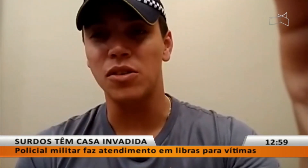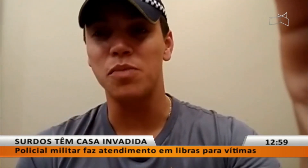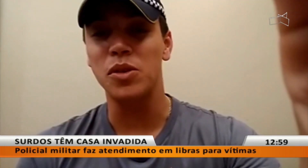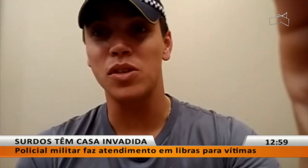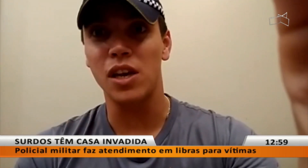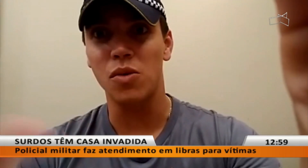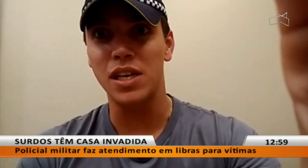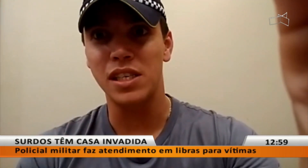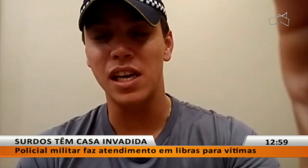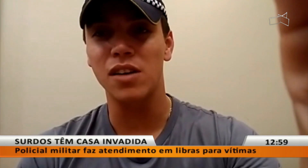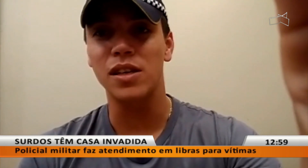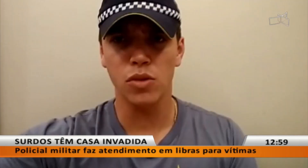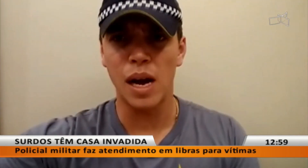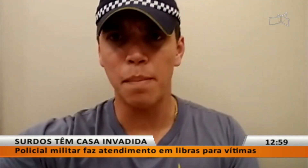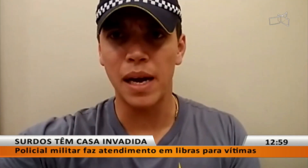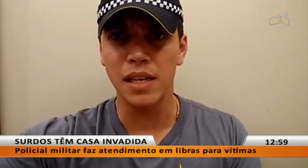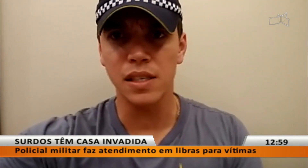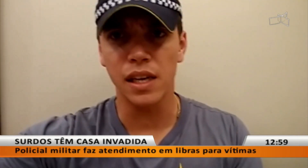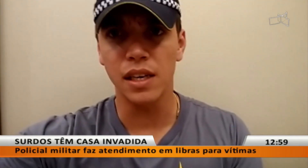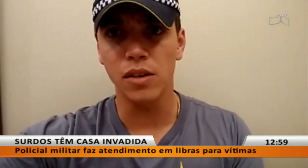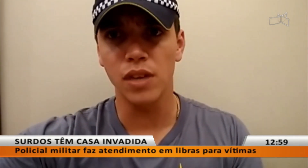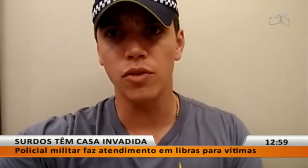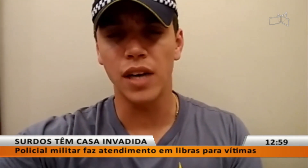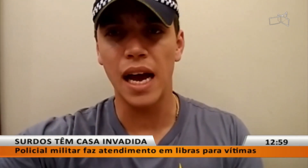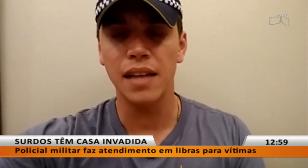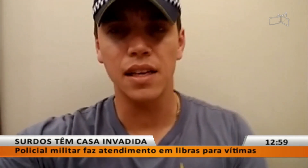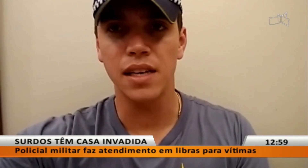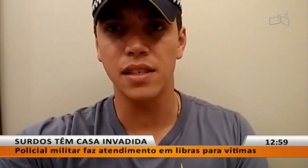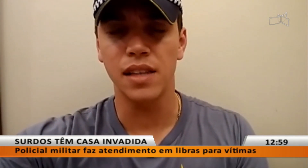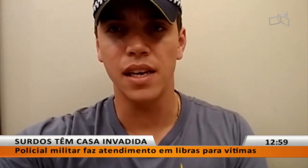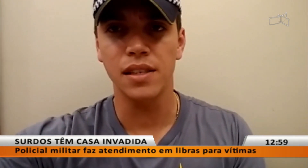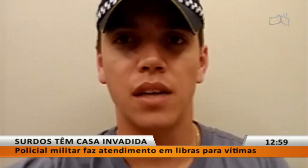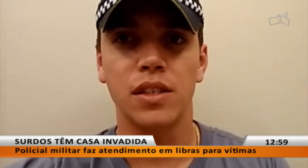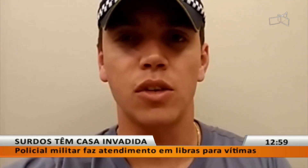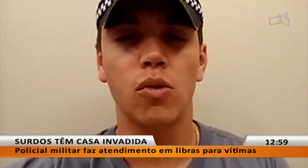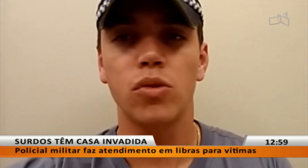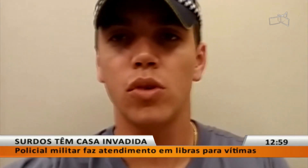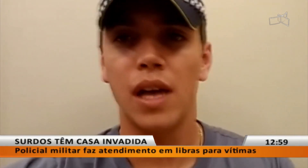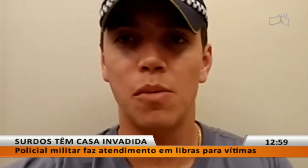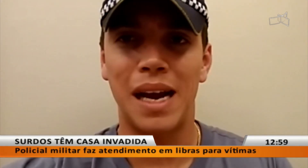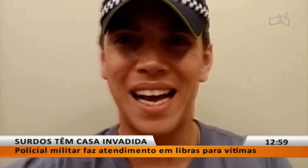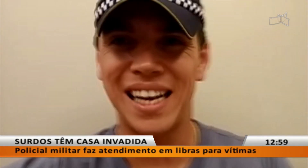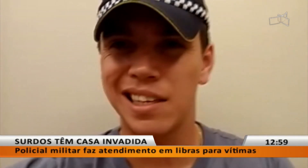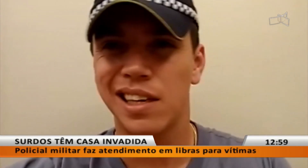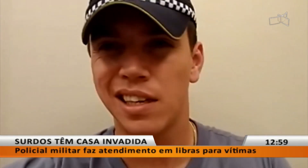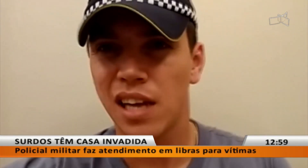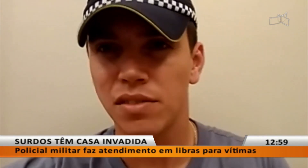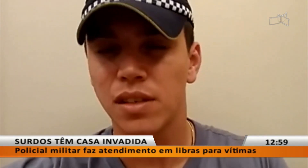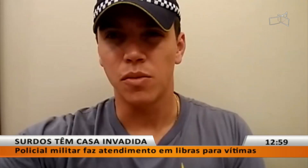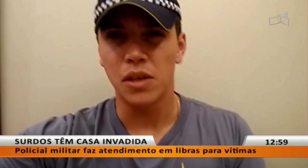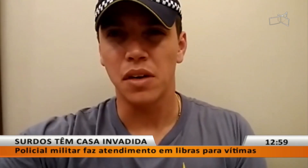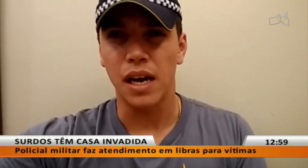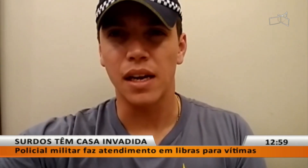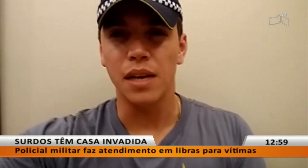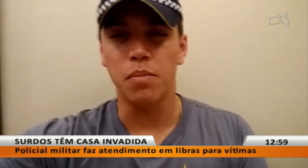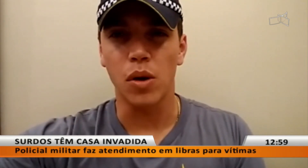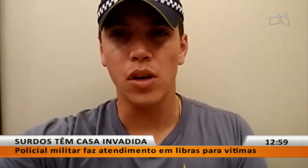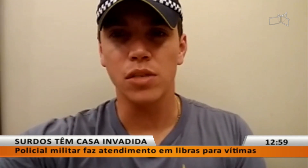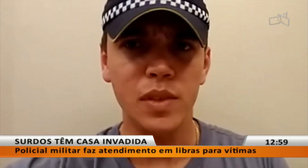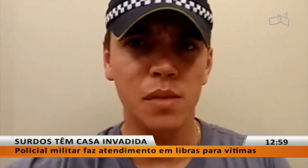pessoas reconheceram, né. O rapaz, ele não levou nada da residência. A gente encontrou lá uma lata que ele tava fumando crack ali próximo, mas